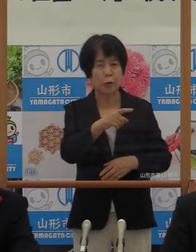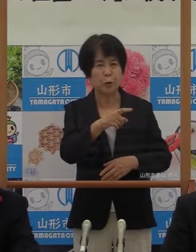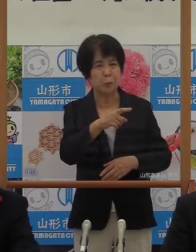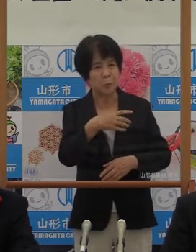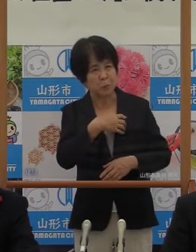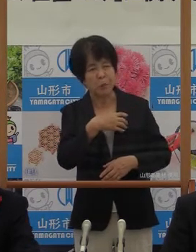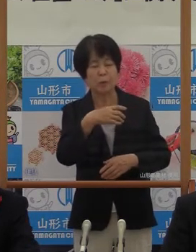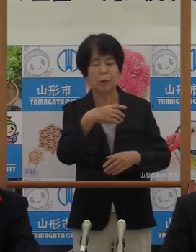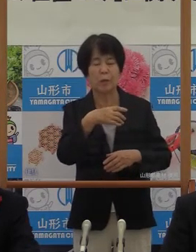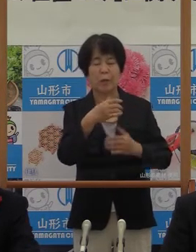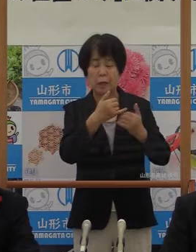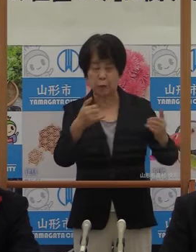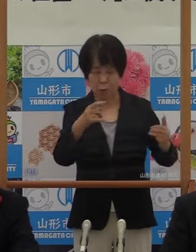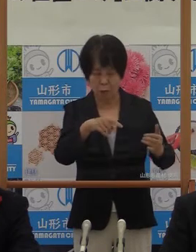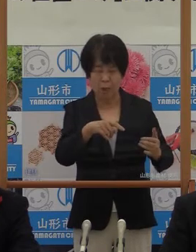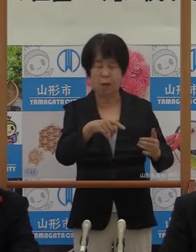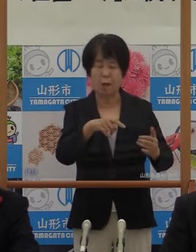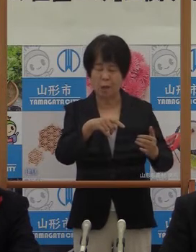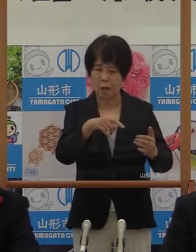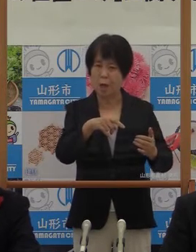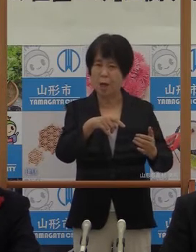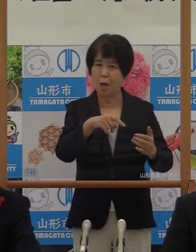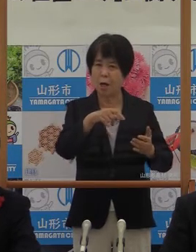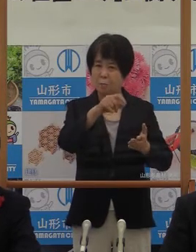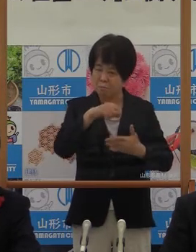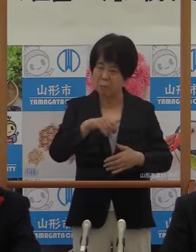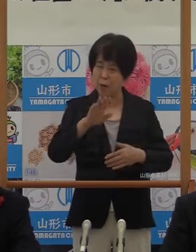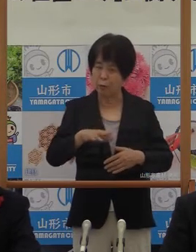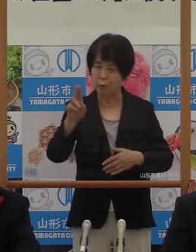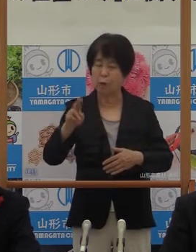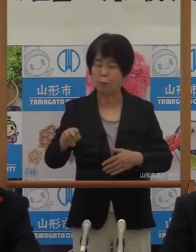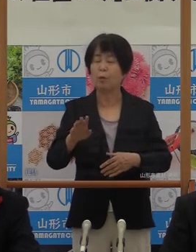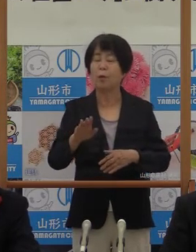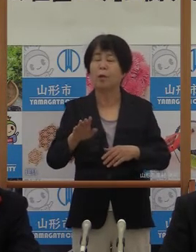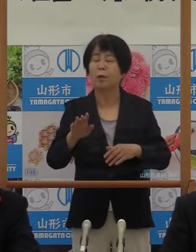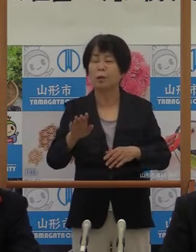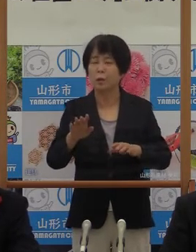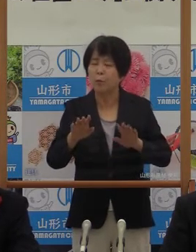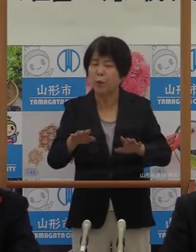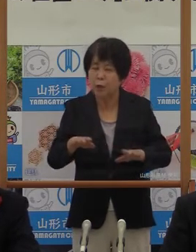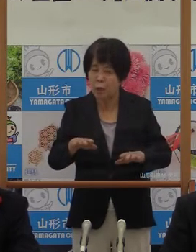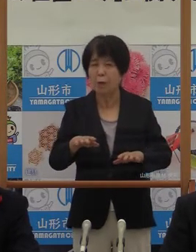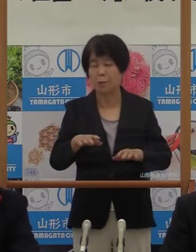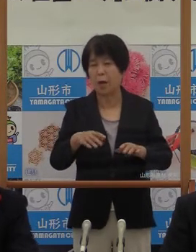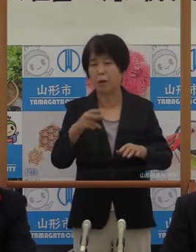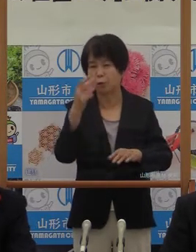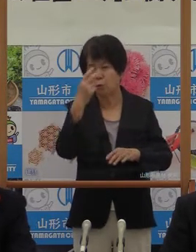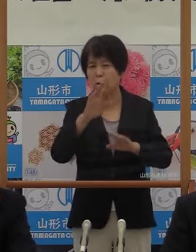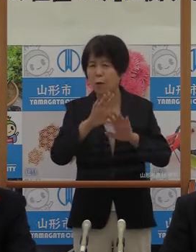しれないなと、まあ、いずれにしてもこの調査サウンディング型市場調査を始めなければですね、ちょっとわからない状況であります。